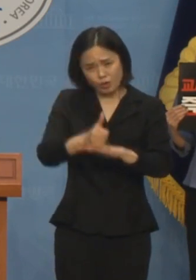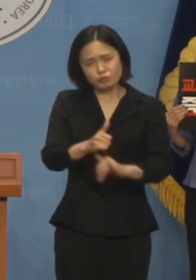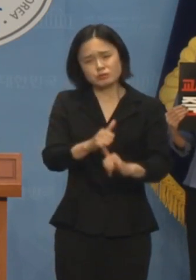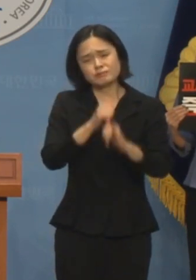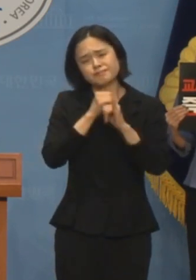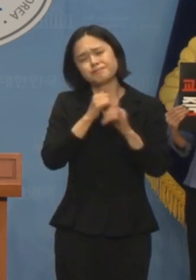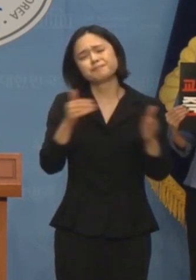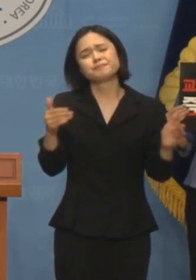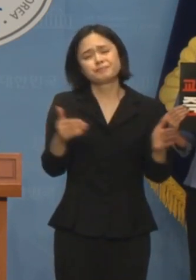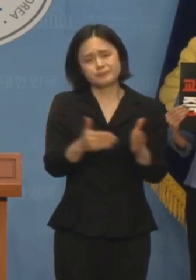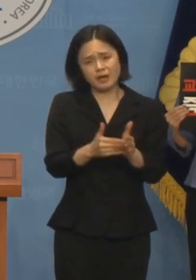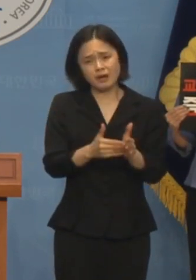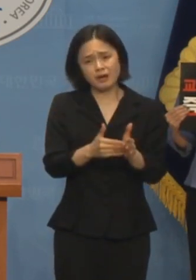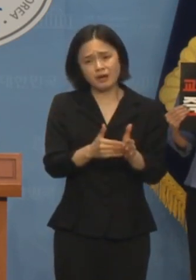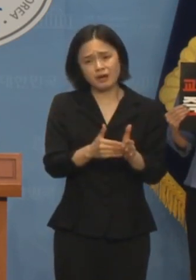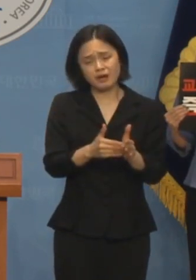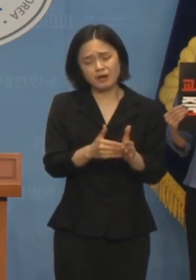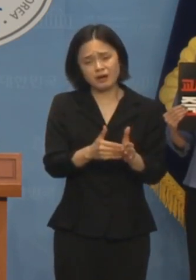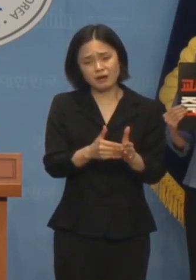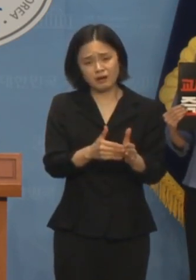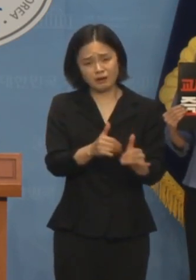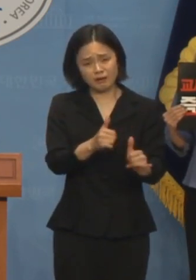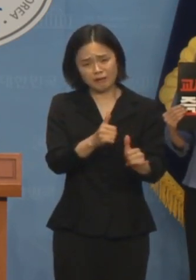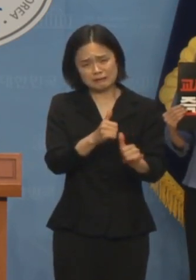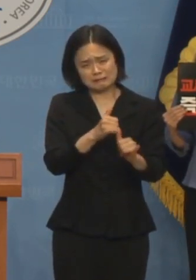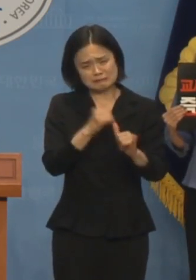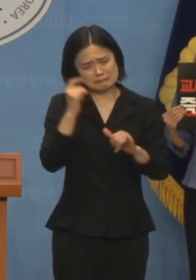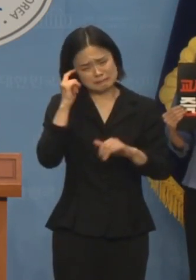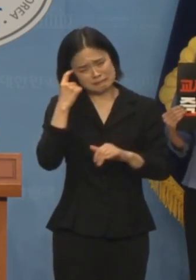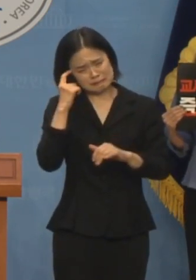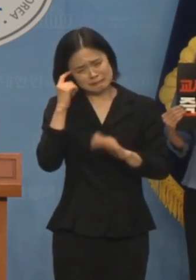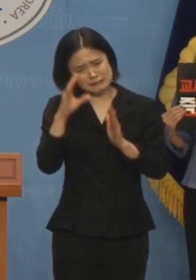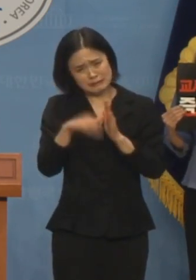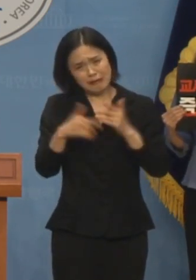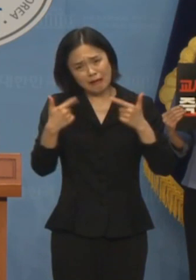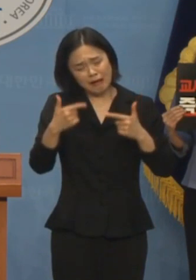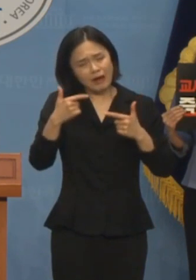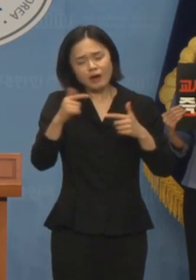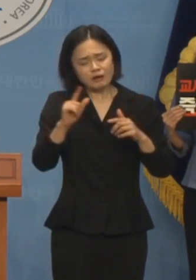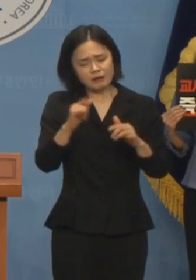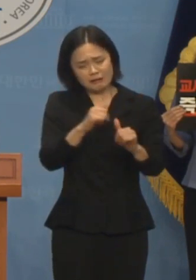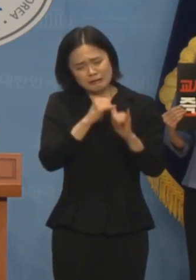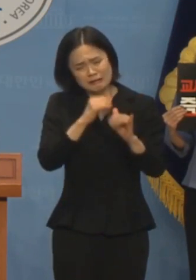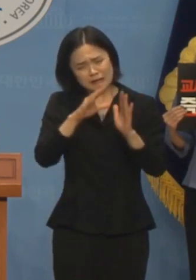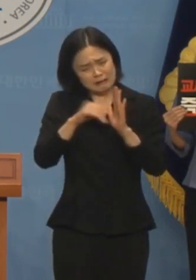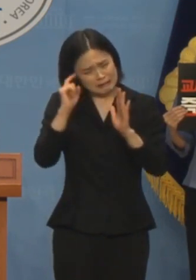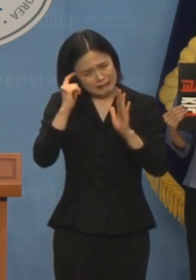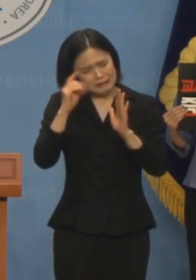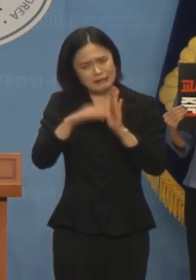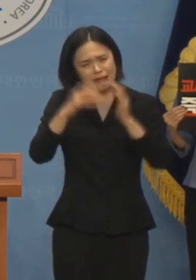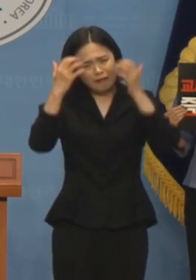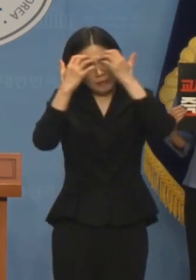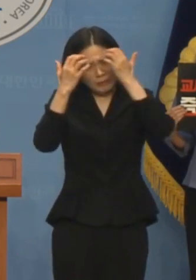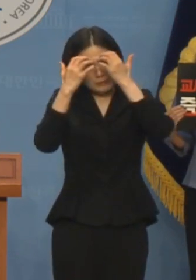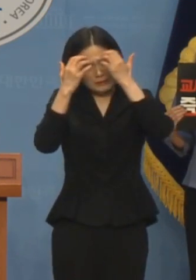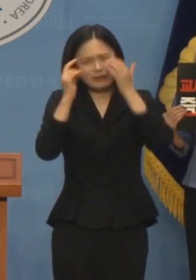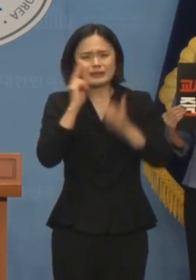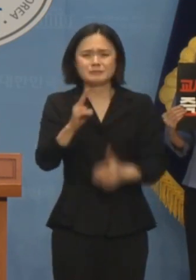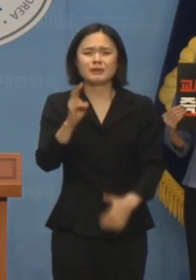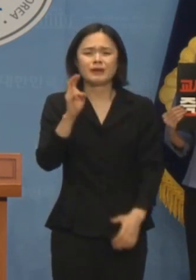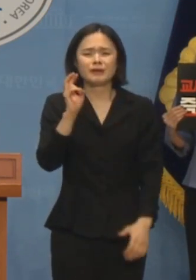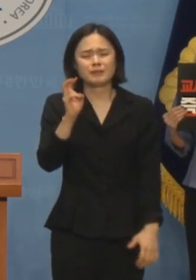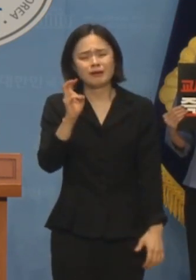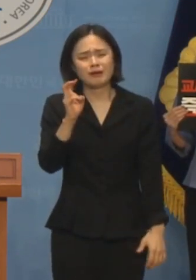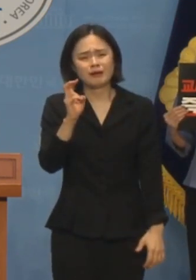하기까지 얼마나 고되고 힘드셨을지 감히 짐작조차 할 수 없습니다. 순직 인정으로 선생님의